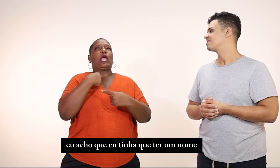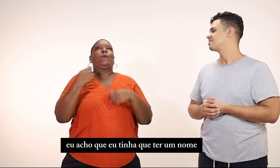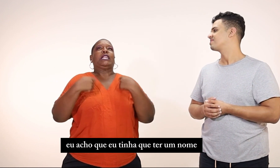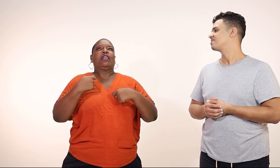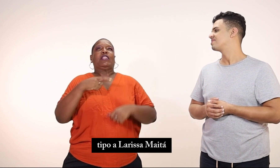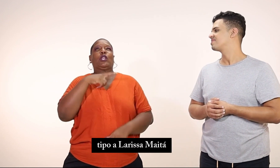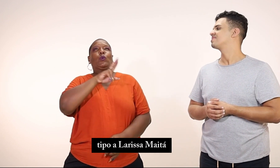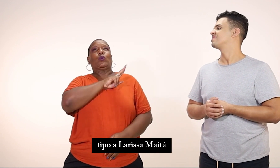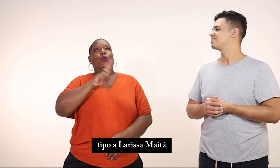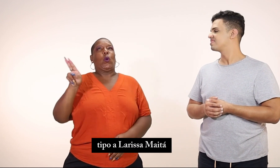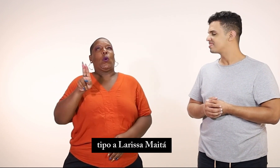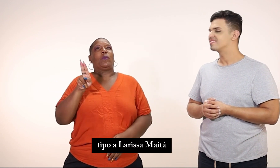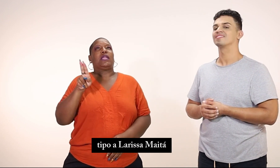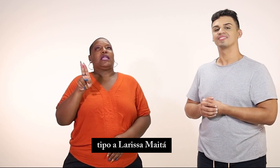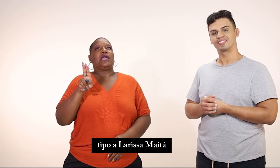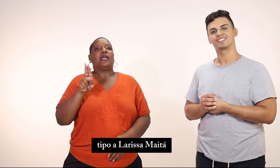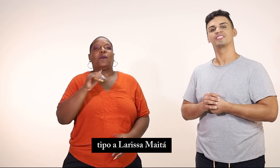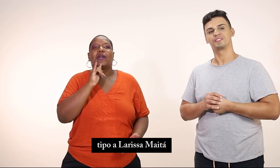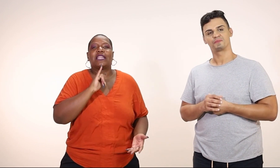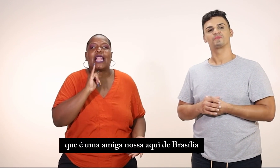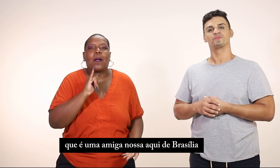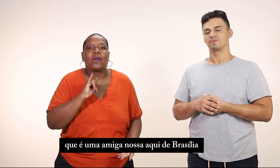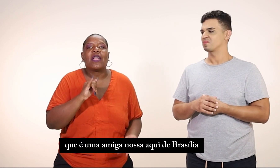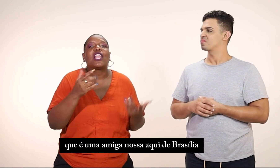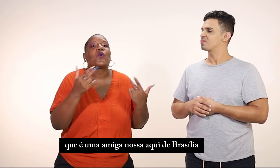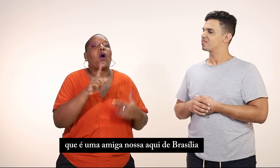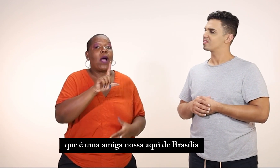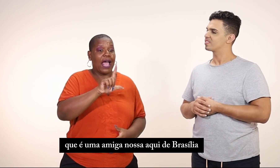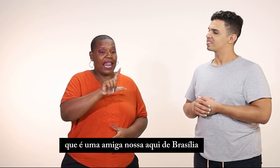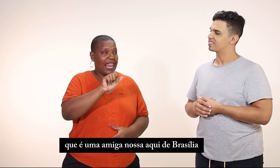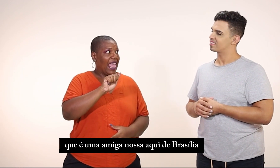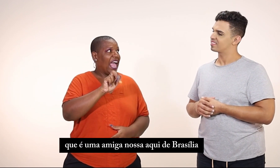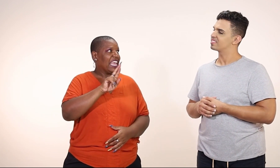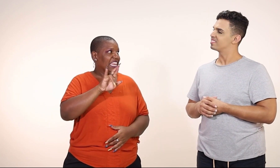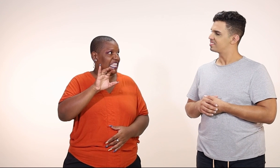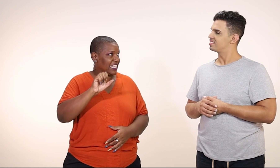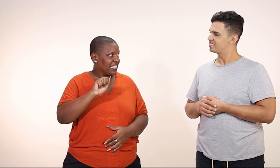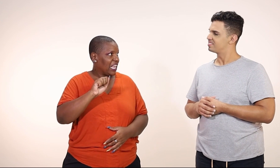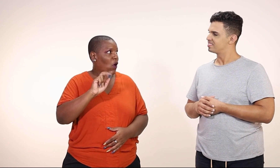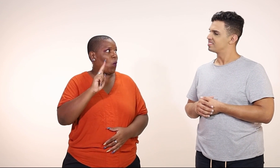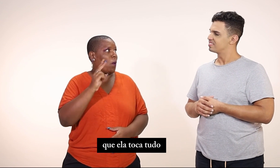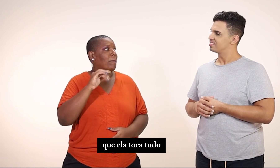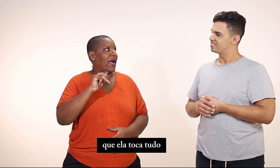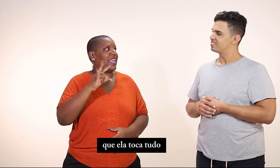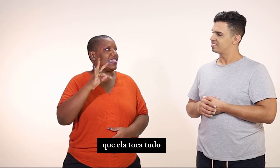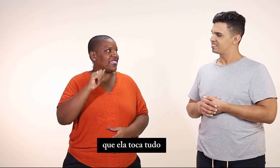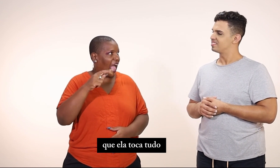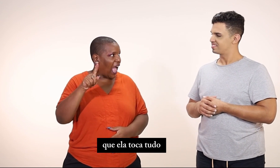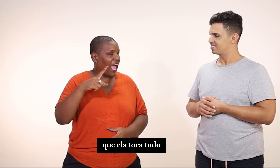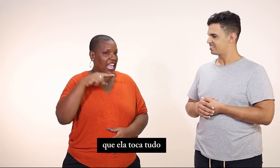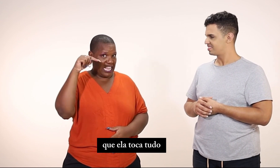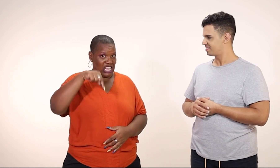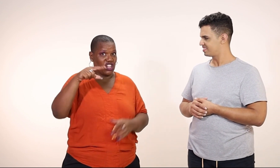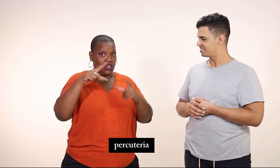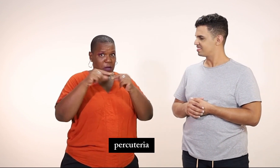nome. Tipo, a Larissa Maitá, que é uma amiga nossa aqui de Brasília, que ela toca tudo: